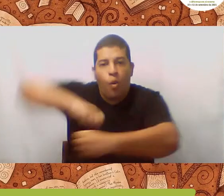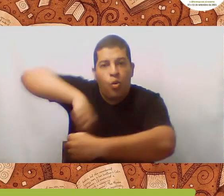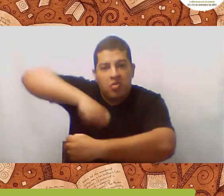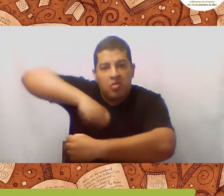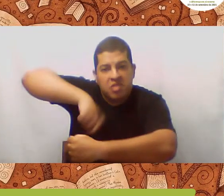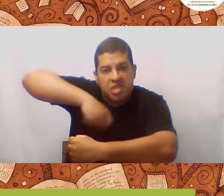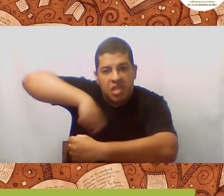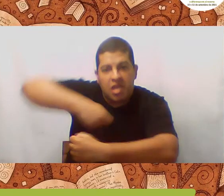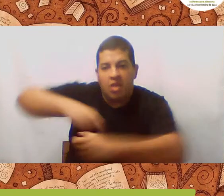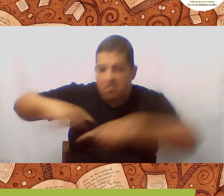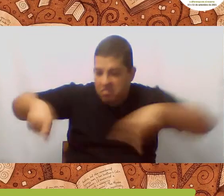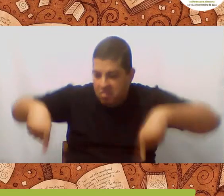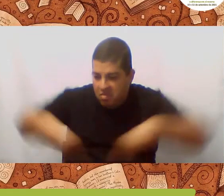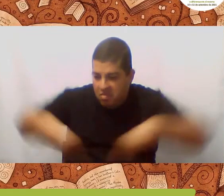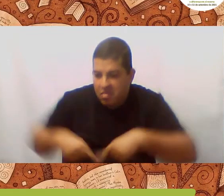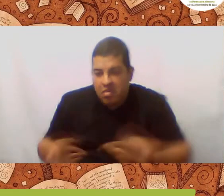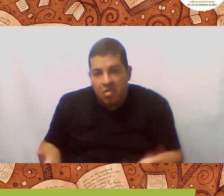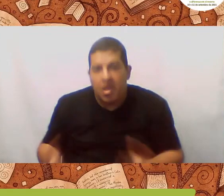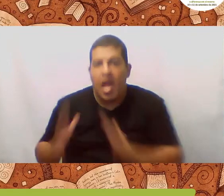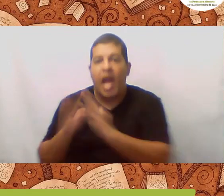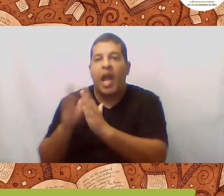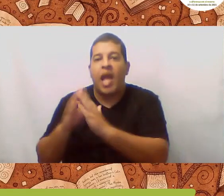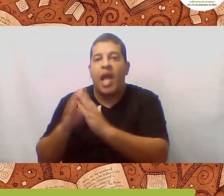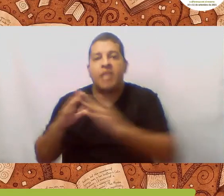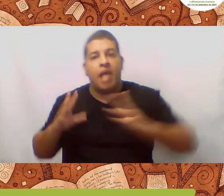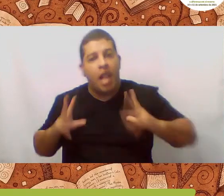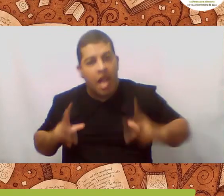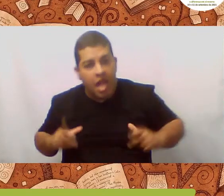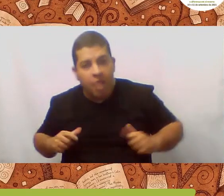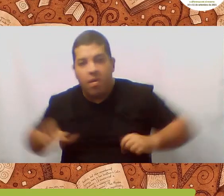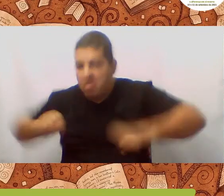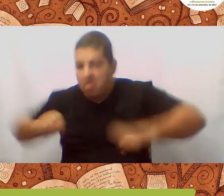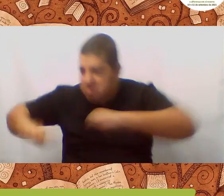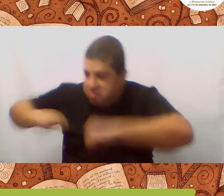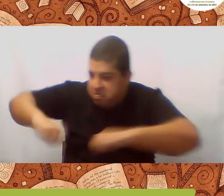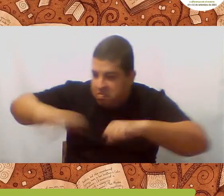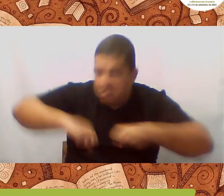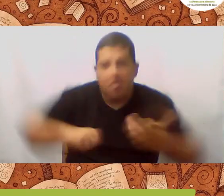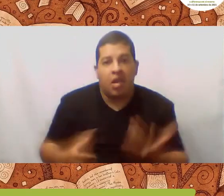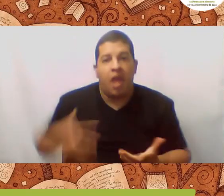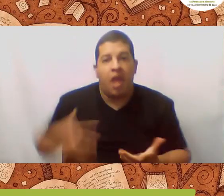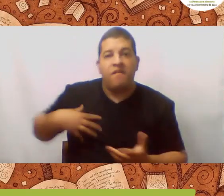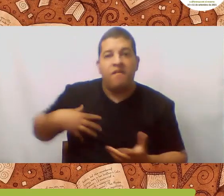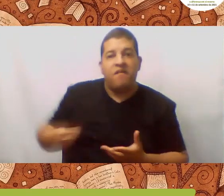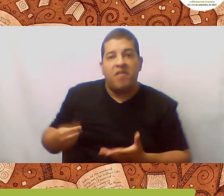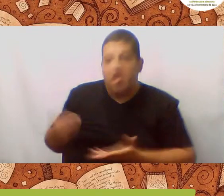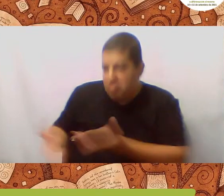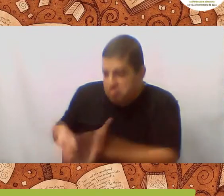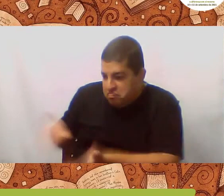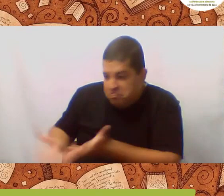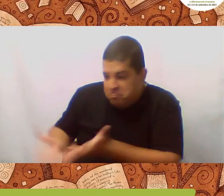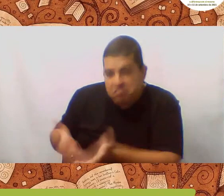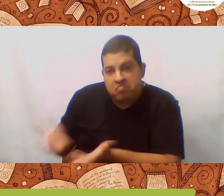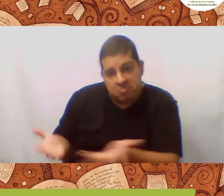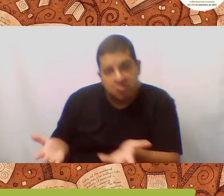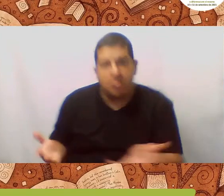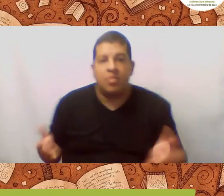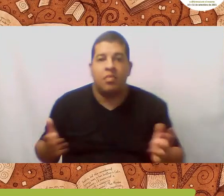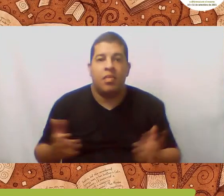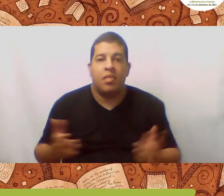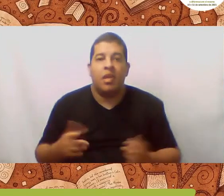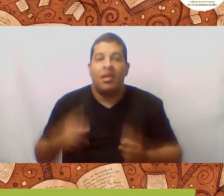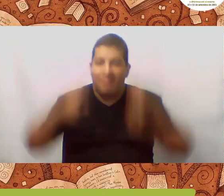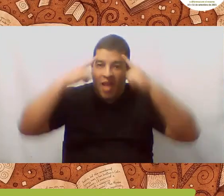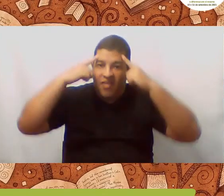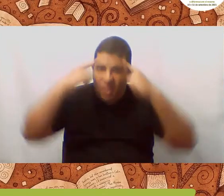da limpeza doméstica. Né? Então, vemos aí como a violência provoca uma hierarquia